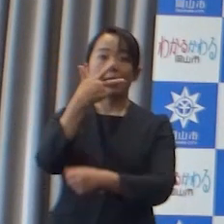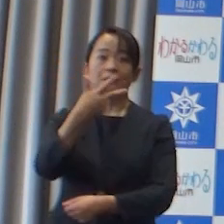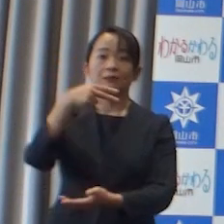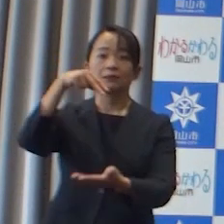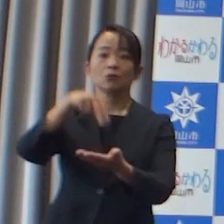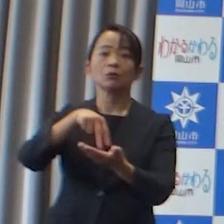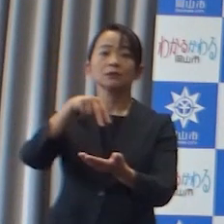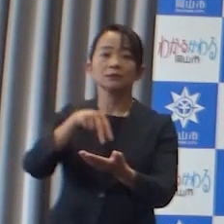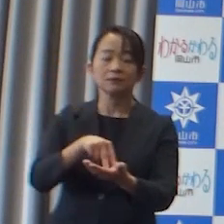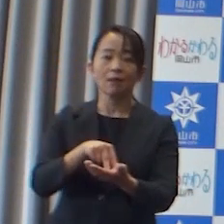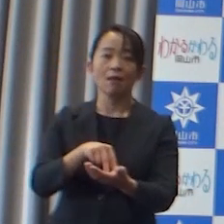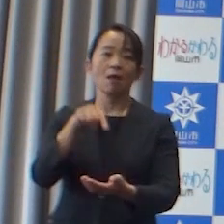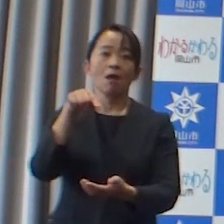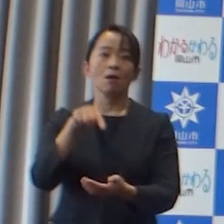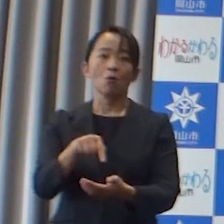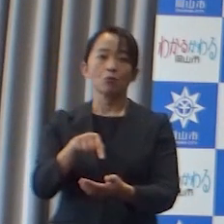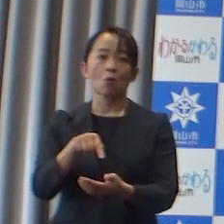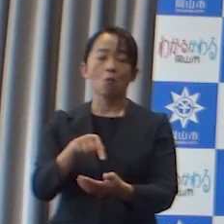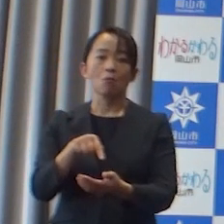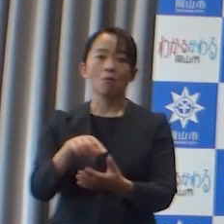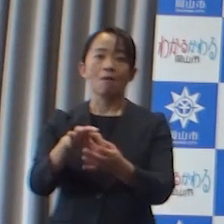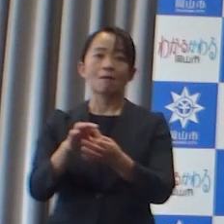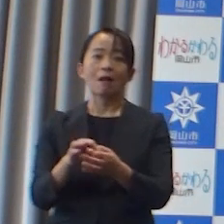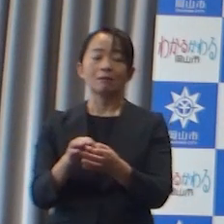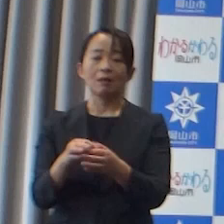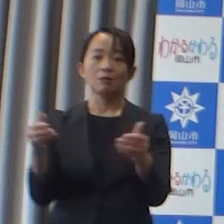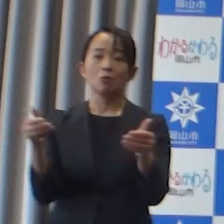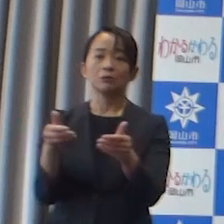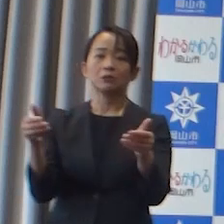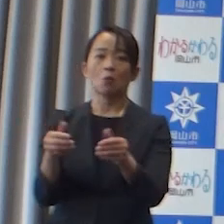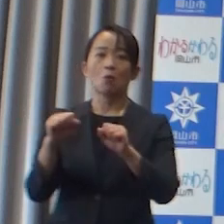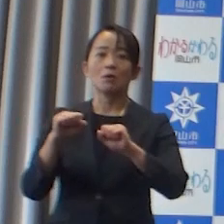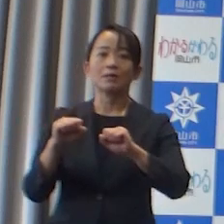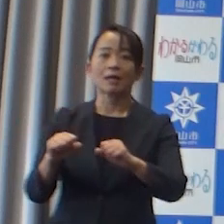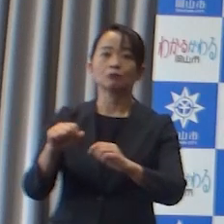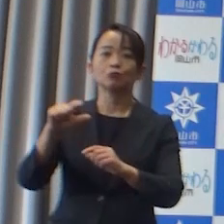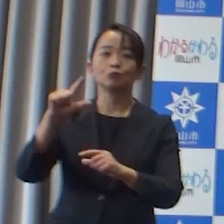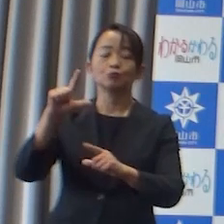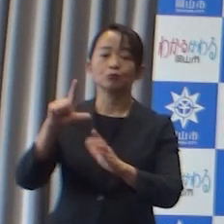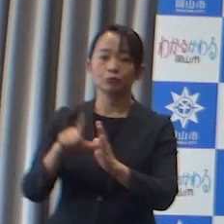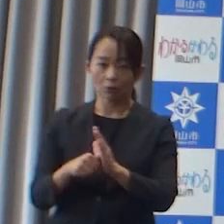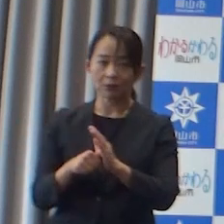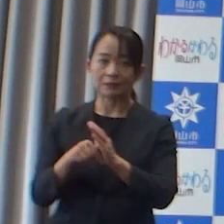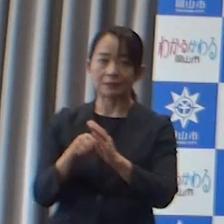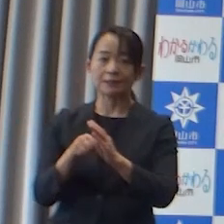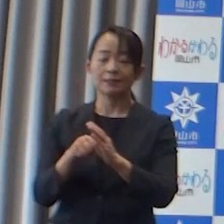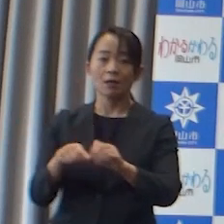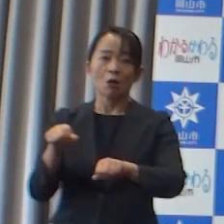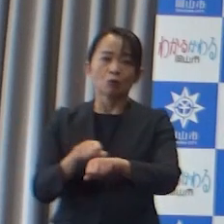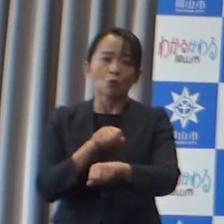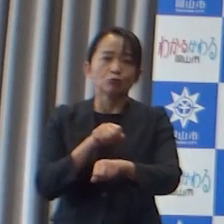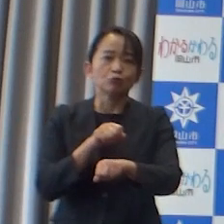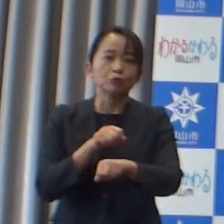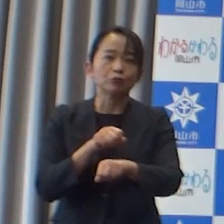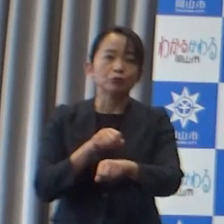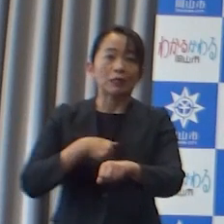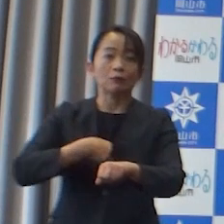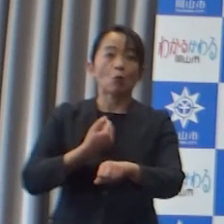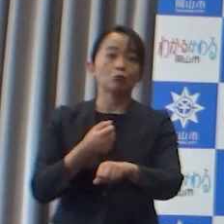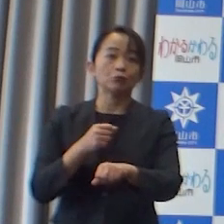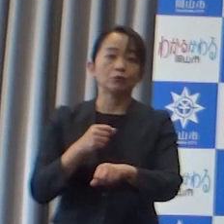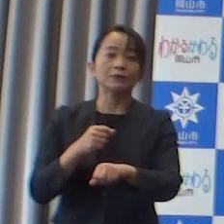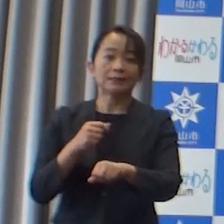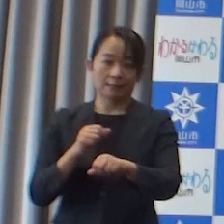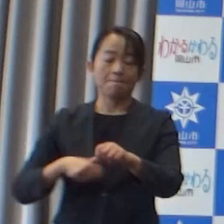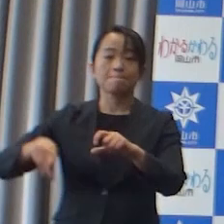の、事業をする際に、独自で上乗せとかも検討されて、実施されてきた経緯があると思うんですが、